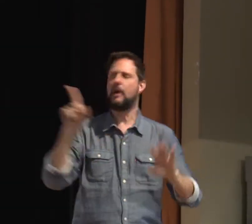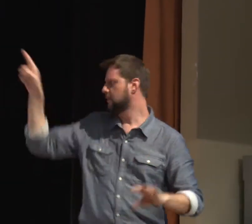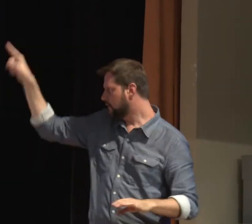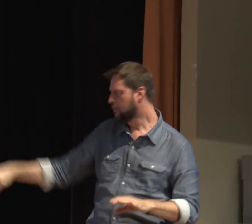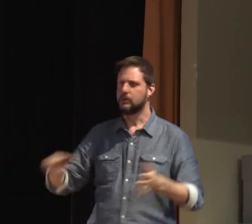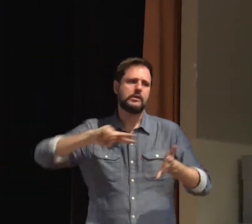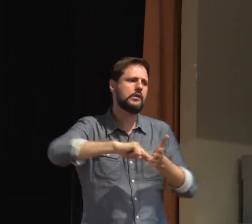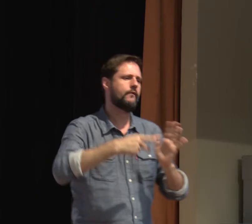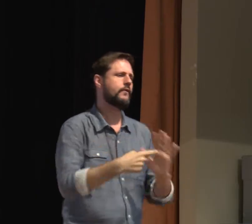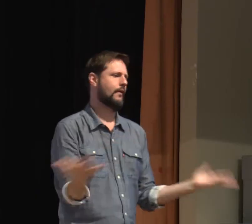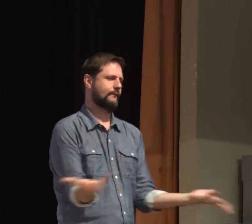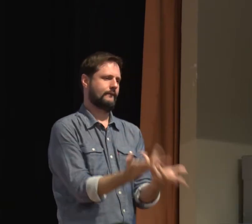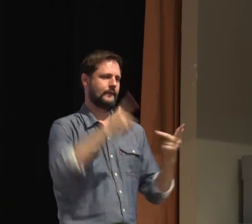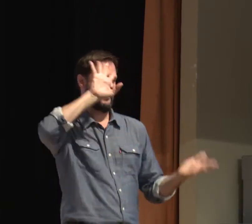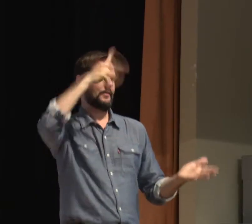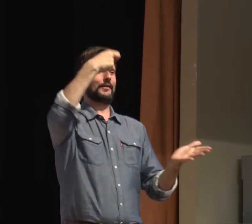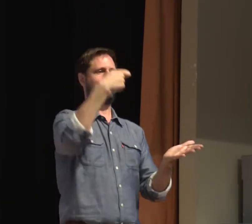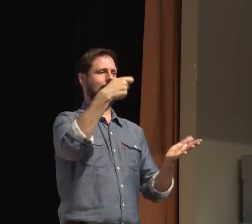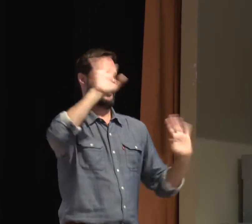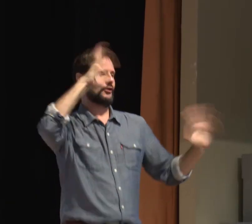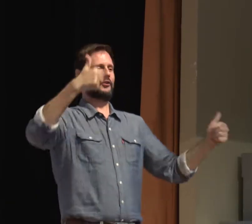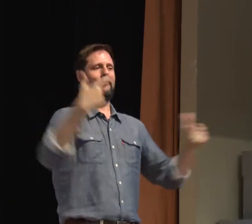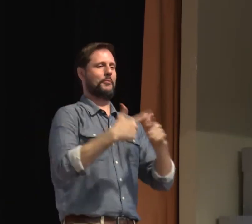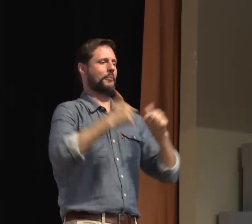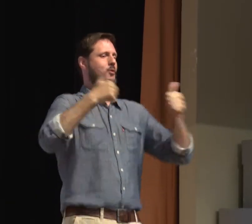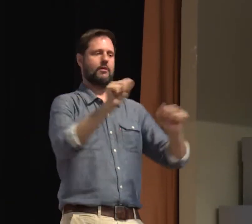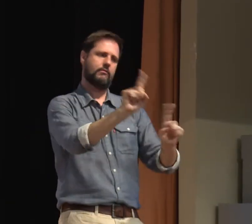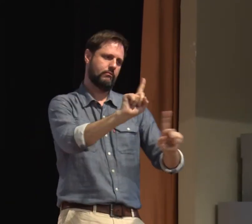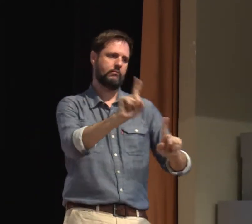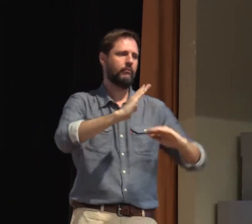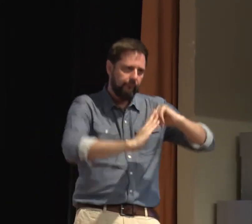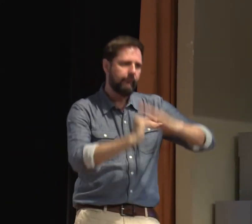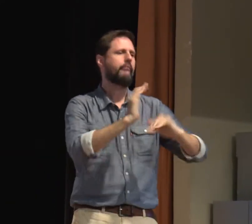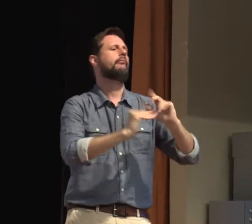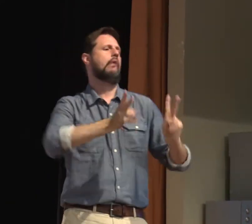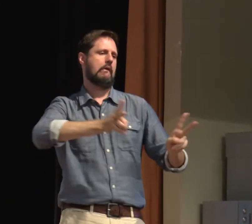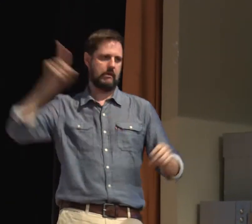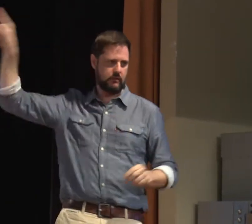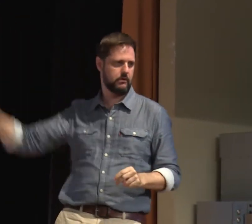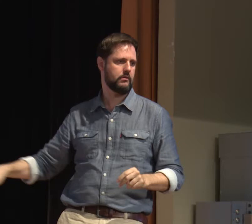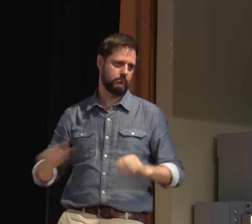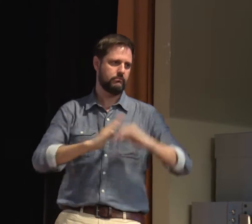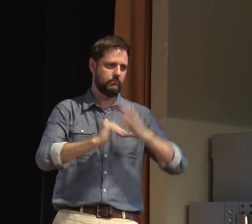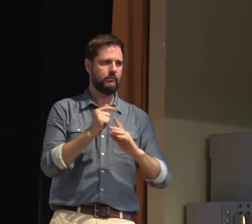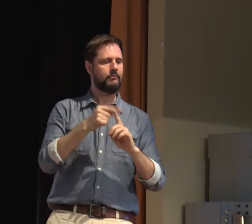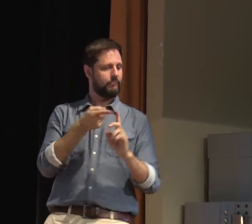Então, esses tipos de avaliação não significa qualidade, não, que o problema já resolveu. Não